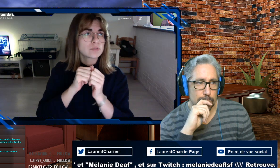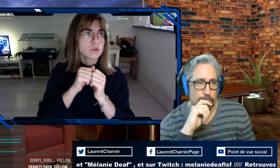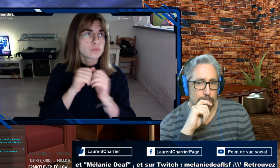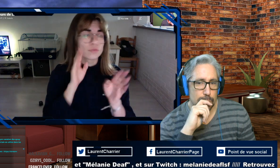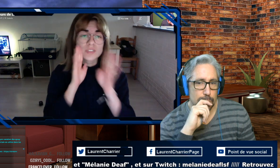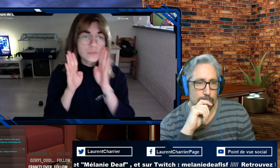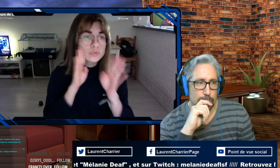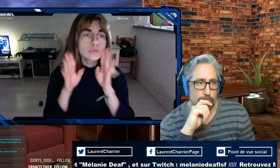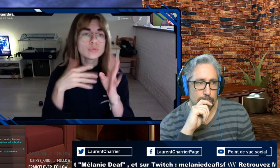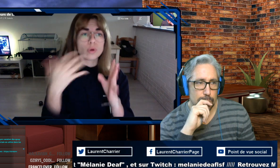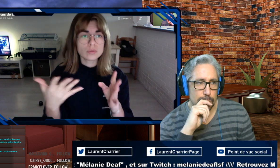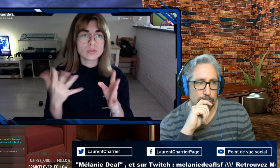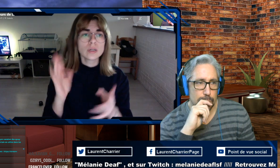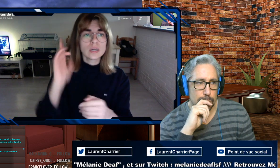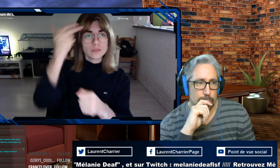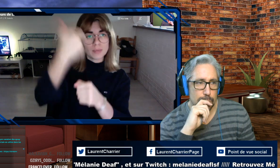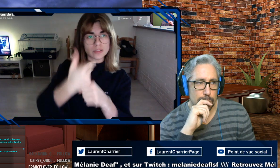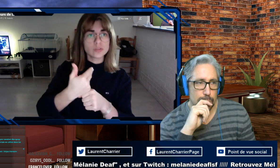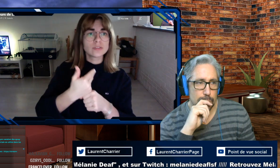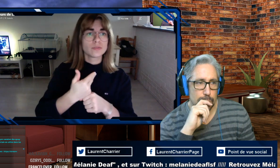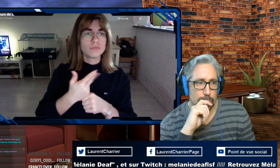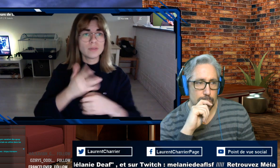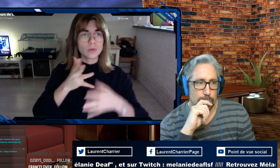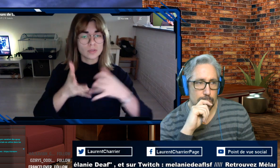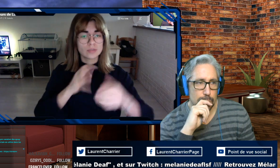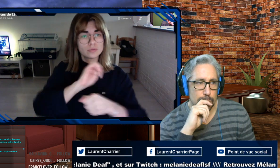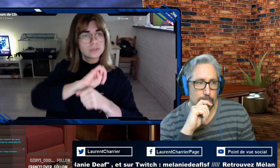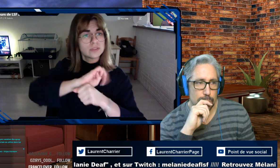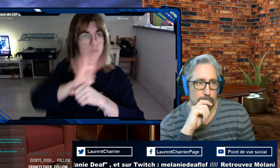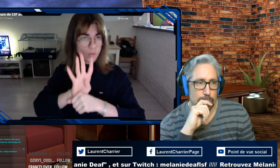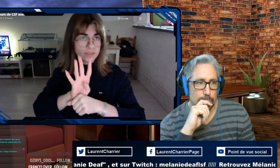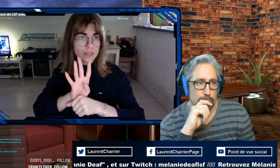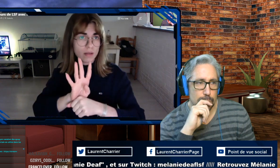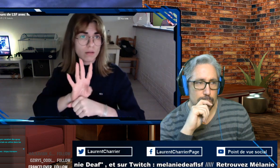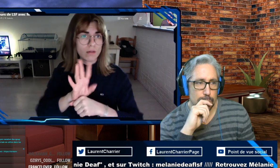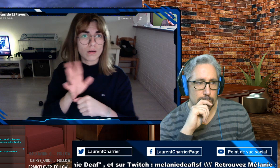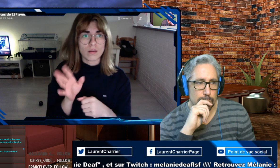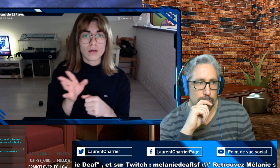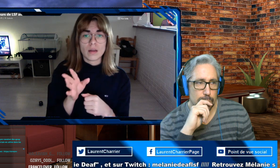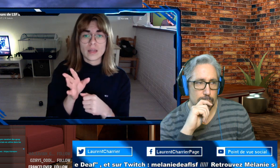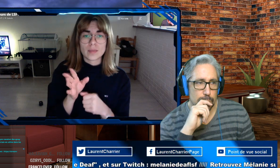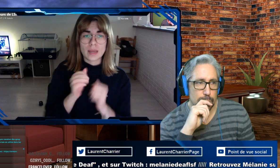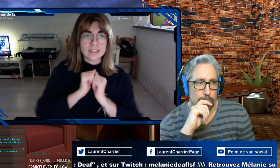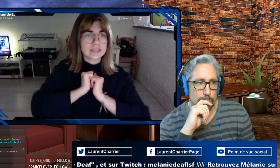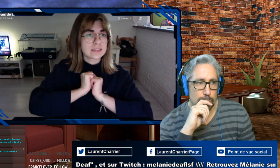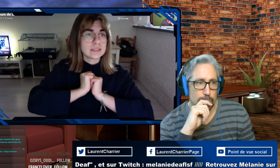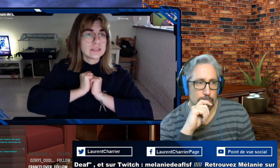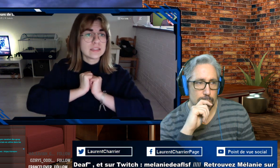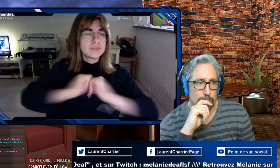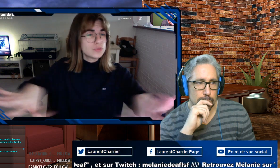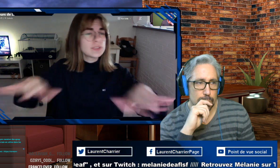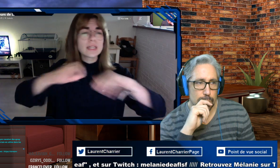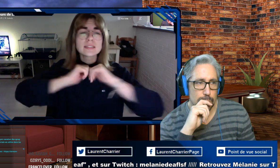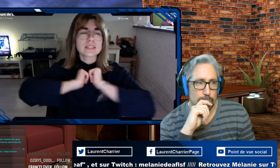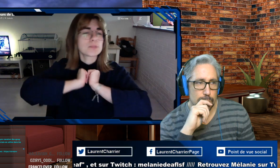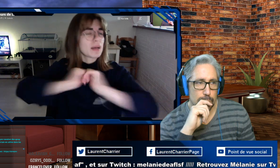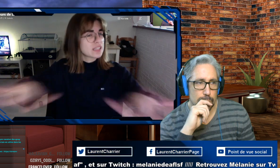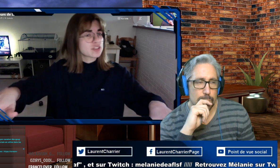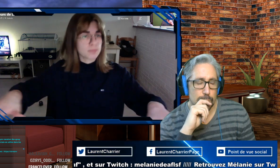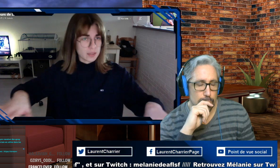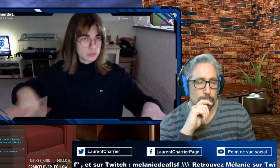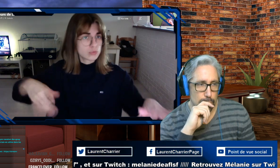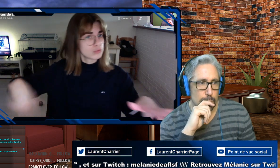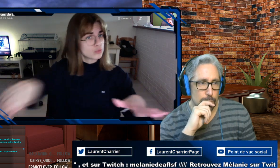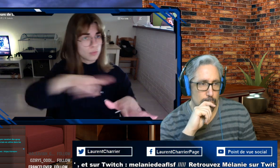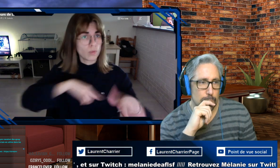par exemple, tu fais deux ou l'autre, une personne qui se filme en train de signer Covid. Et bien, t'as diffusé, ça t'est